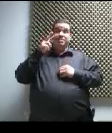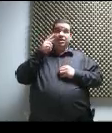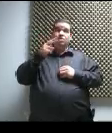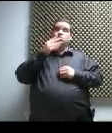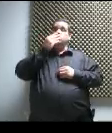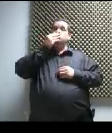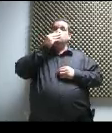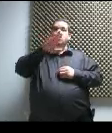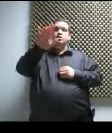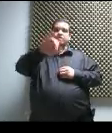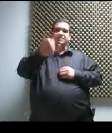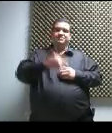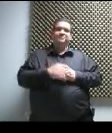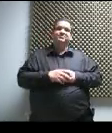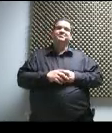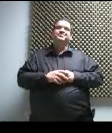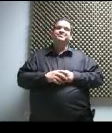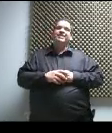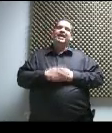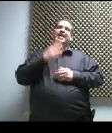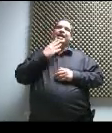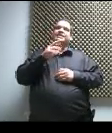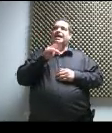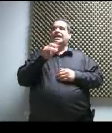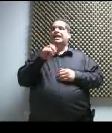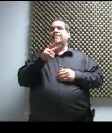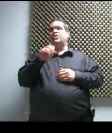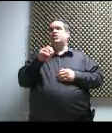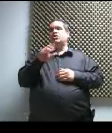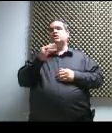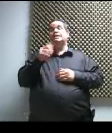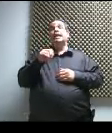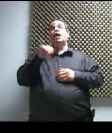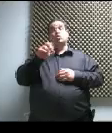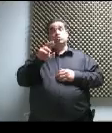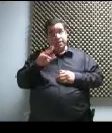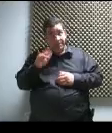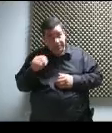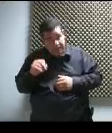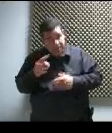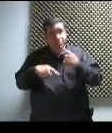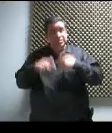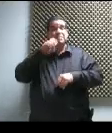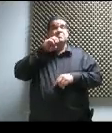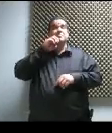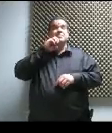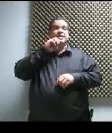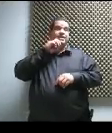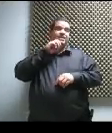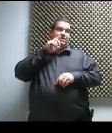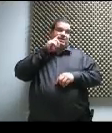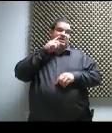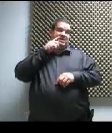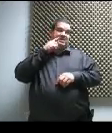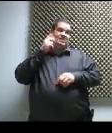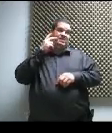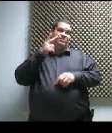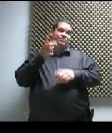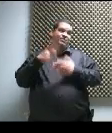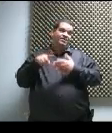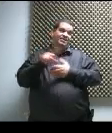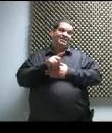Muchos, muchos, muchos, muchos saluditos. Gracias, Reina. Gracias, Verónica Chenan. José Bertrán, como siempre. Y, bueno, nos vemos,